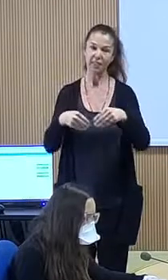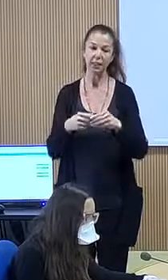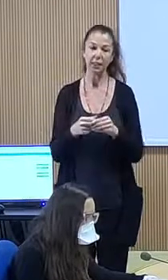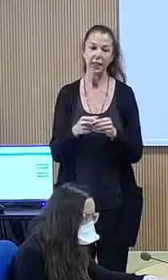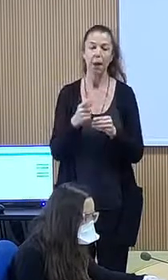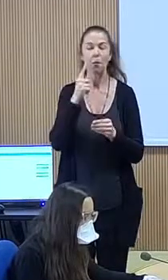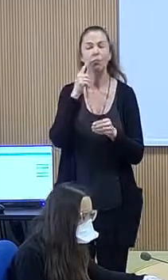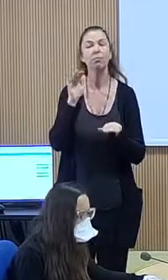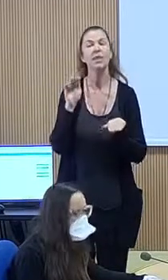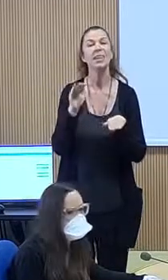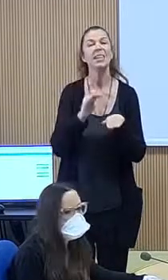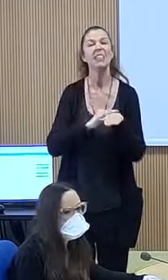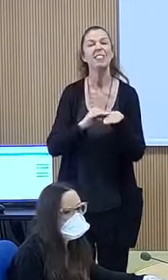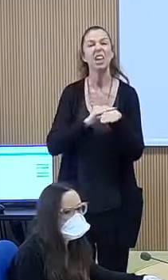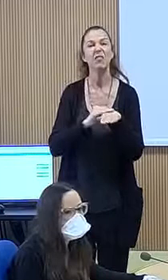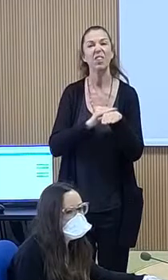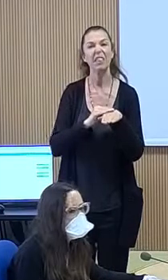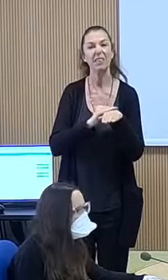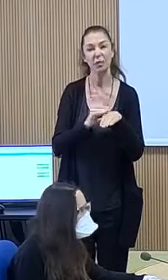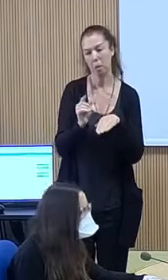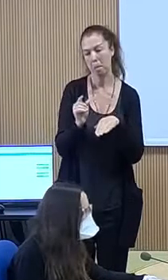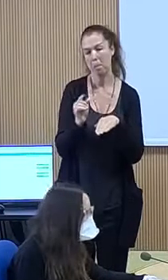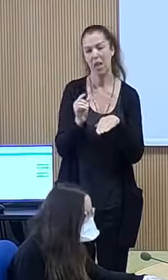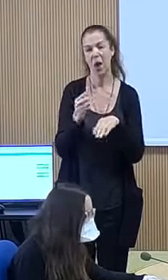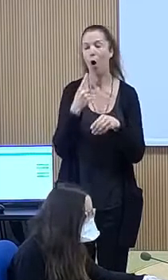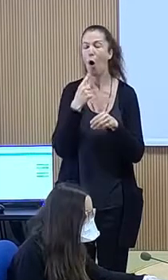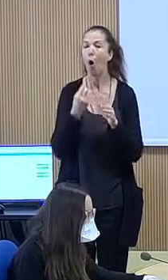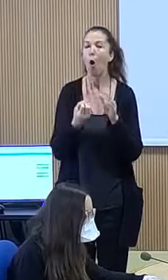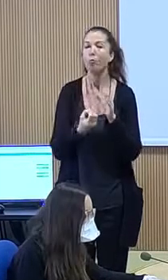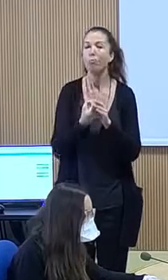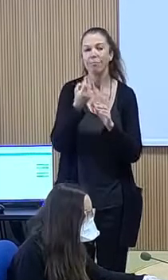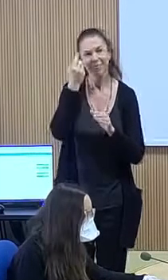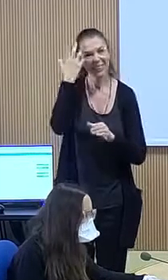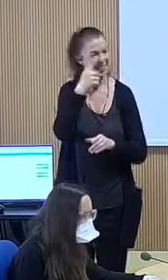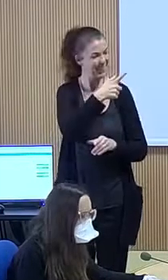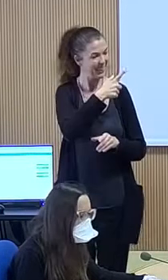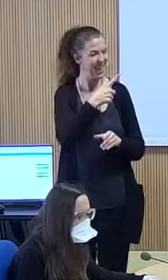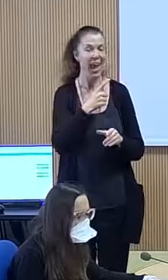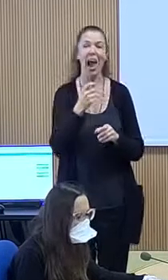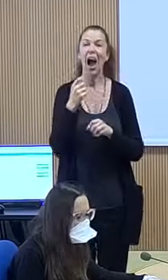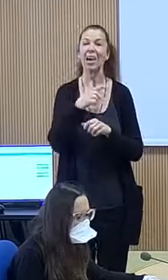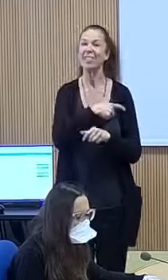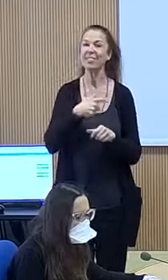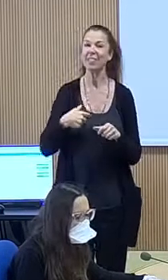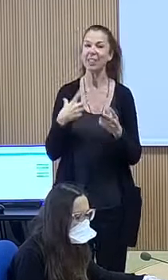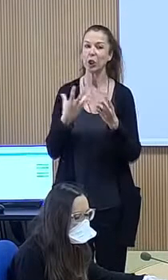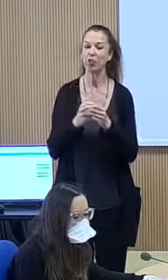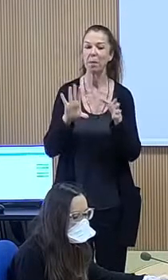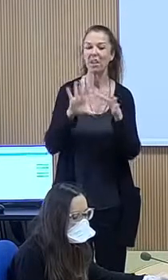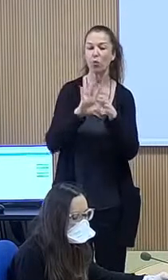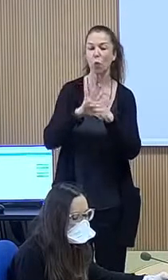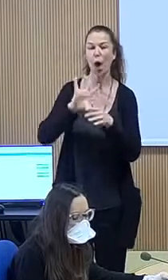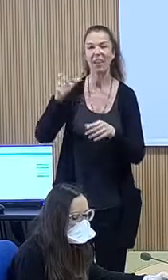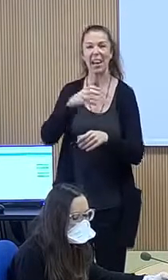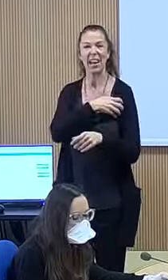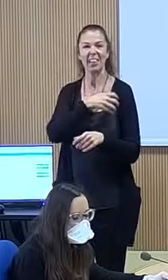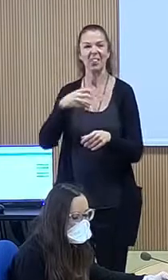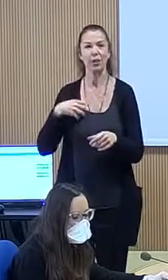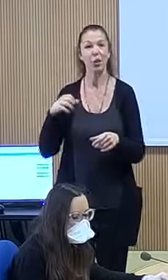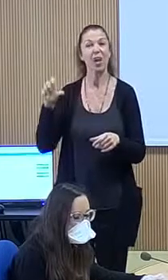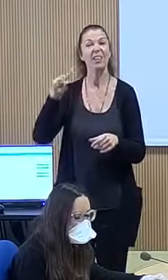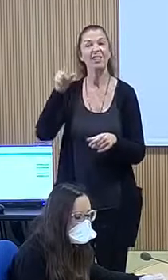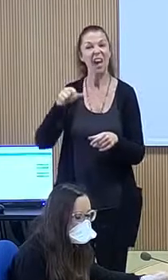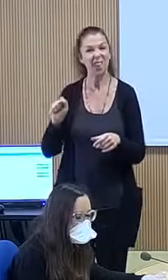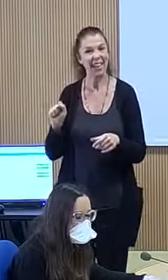è nato dalla volontà del sindaco eco in squadra con altri assessore oltre a mezzanotte zavarise che mette in rete